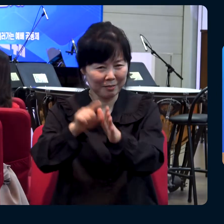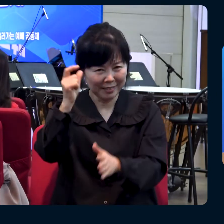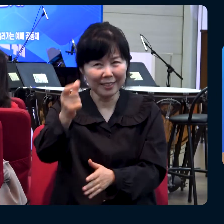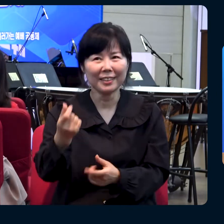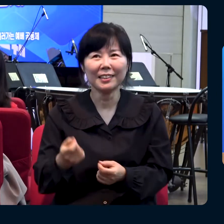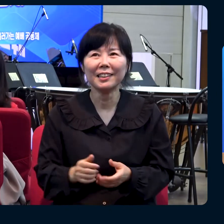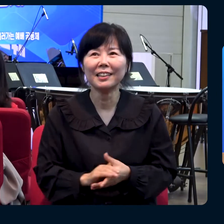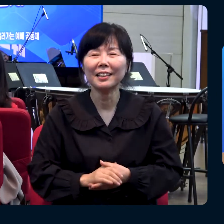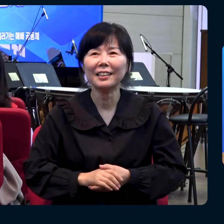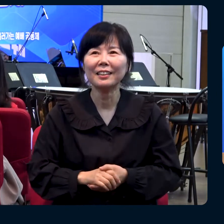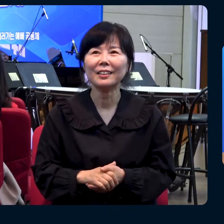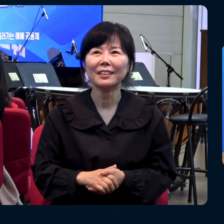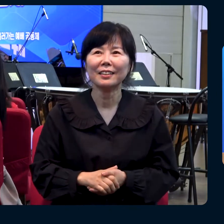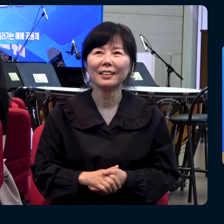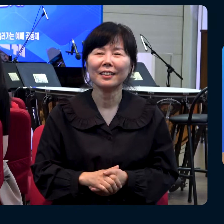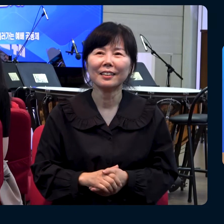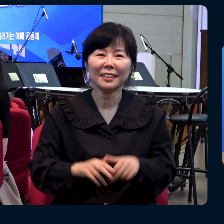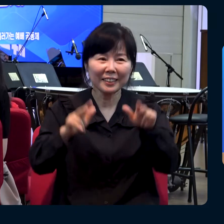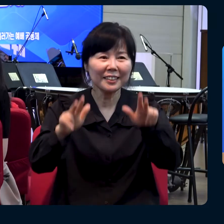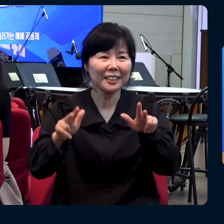승천하십니다.